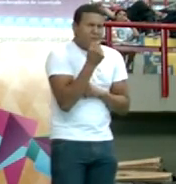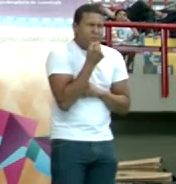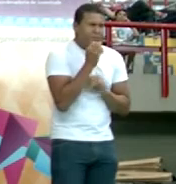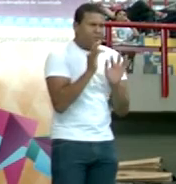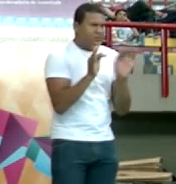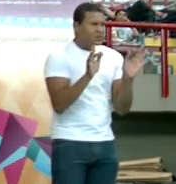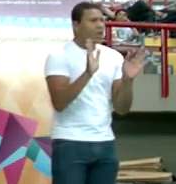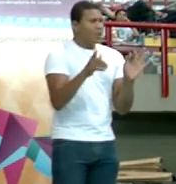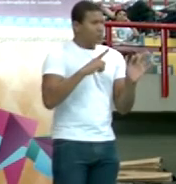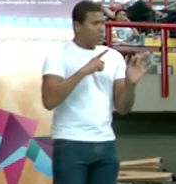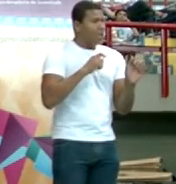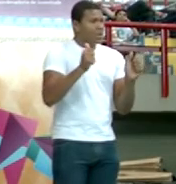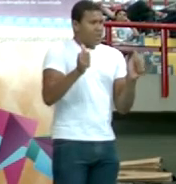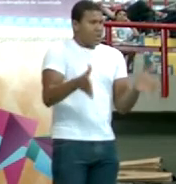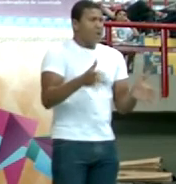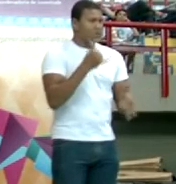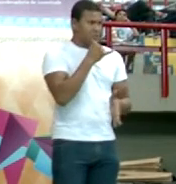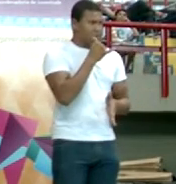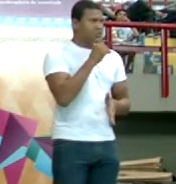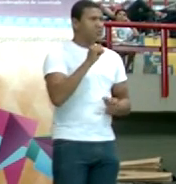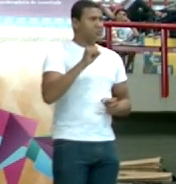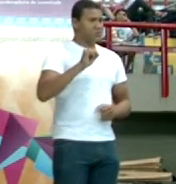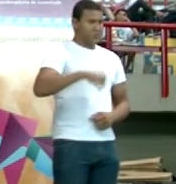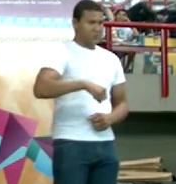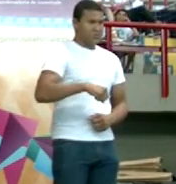está consumindo energia. É a